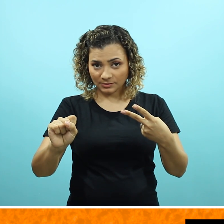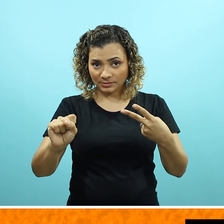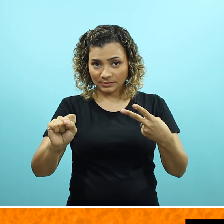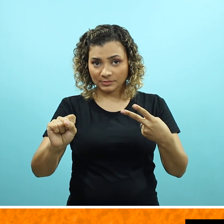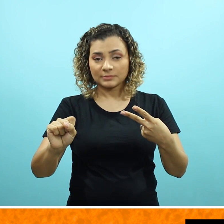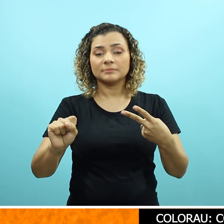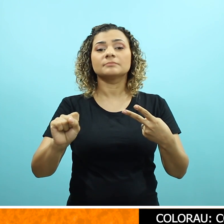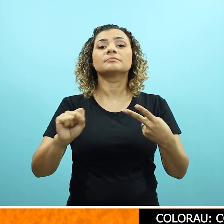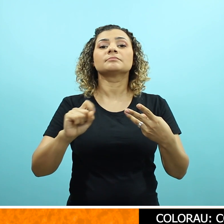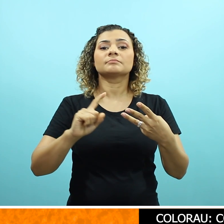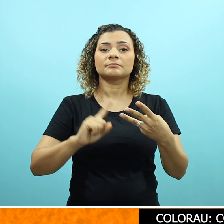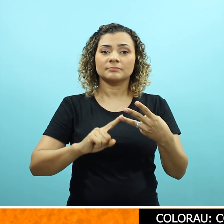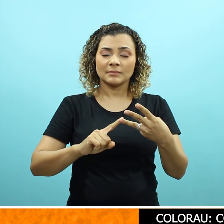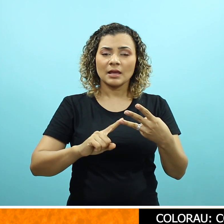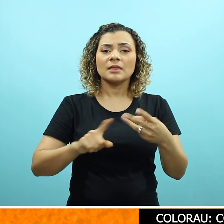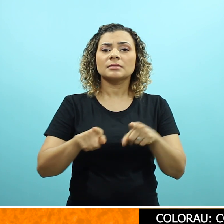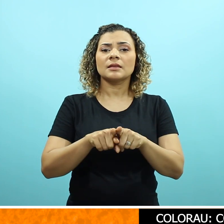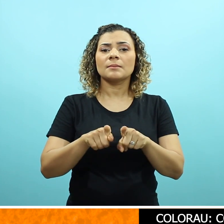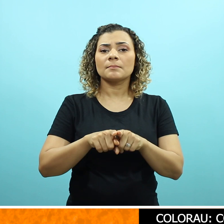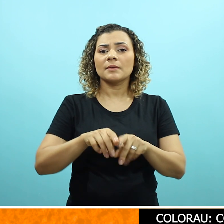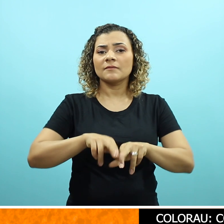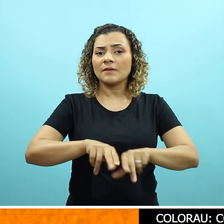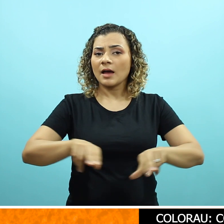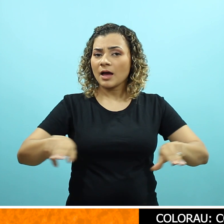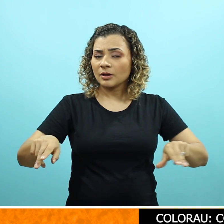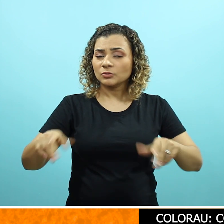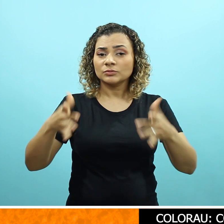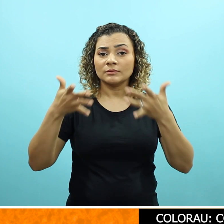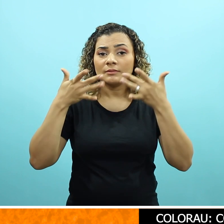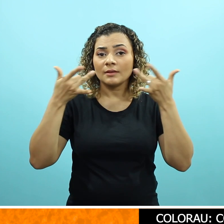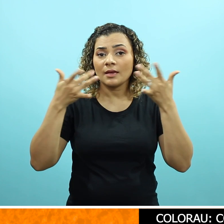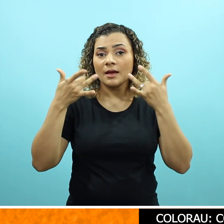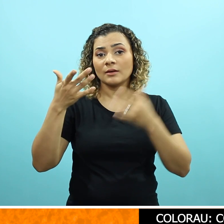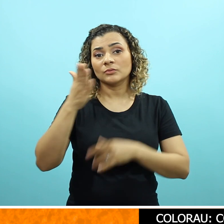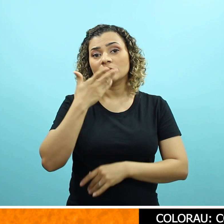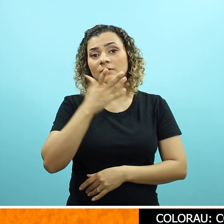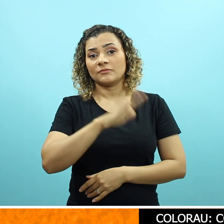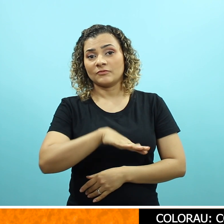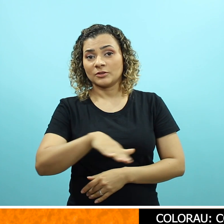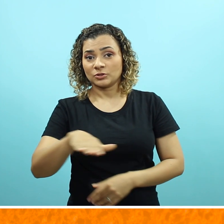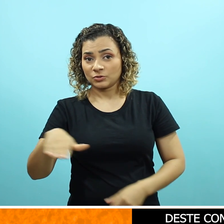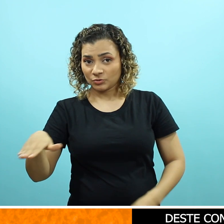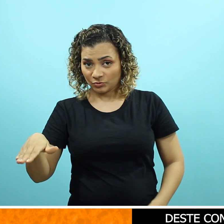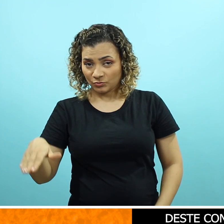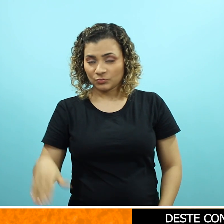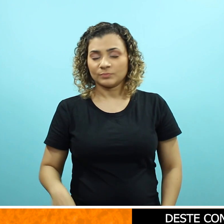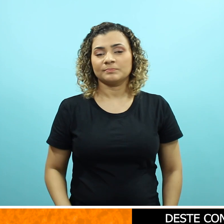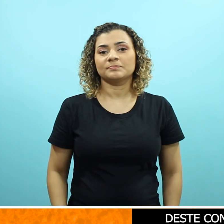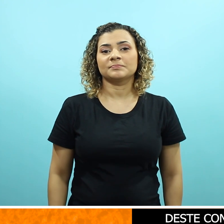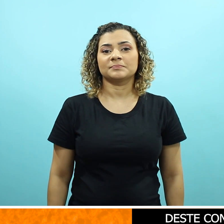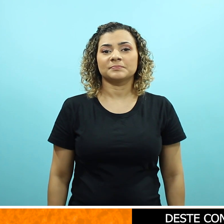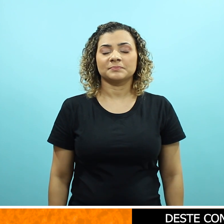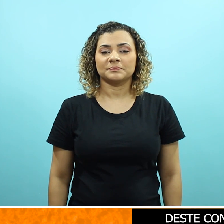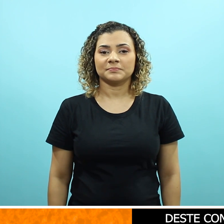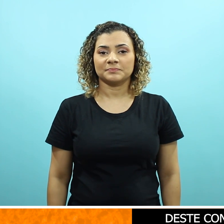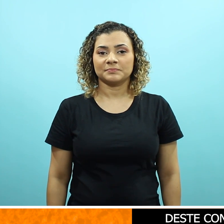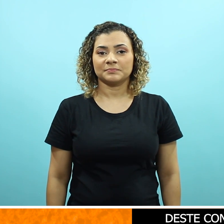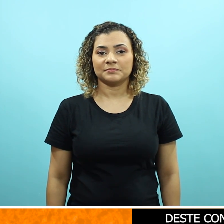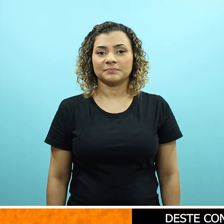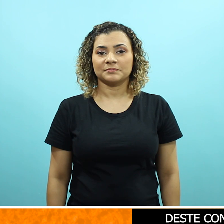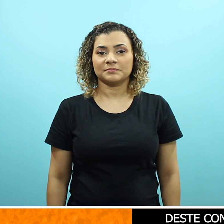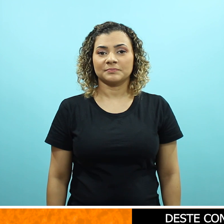Glossário: coloral, condimento de cor vermelha, no caso deste conto,